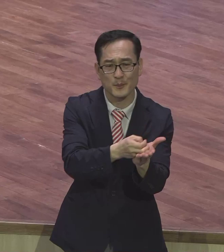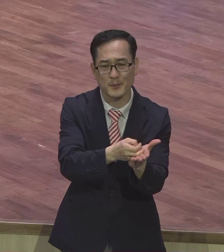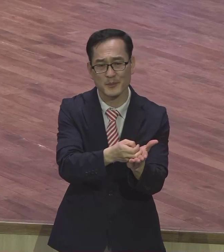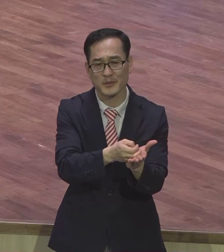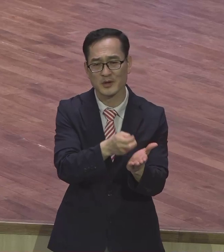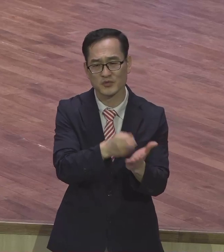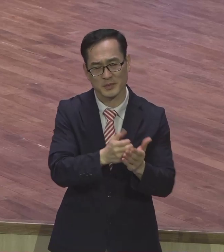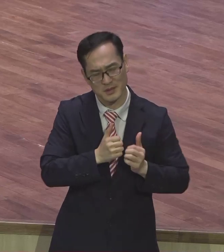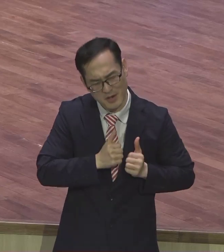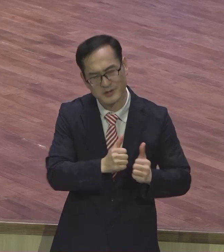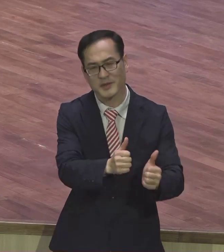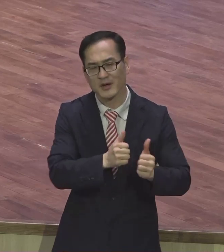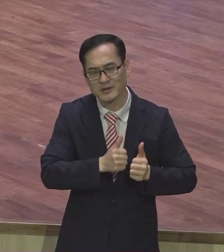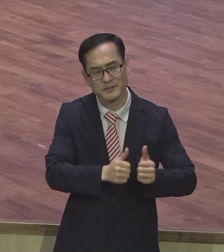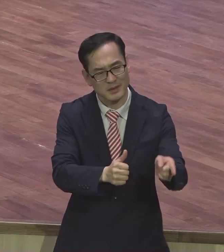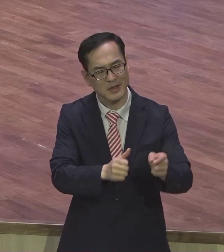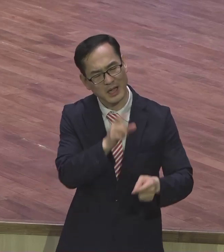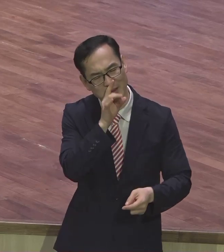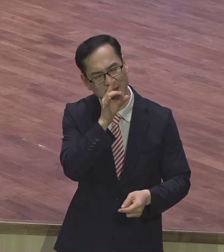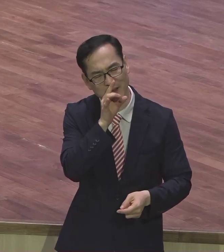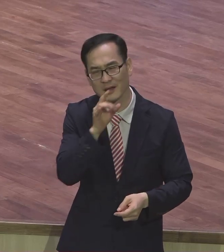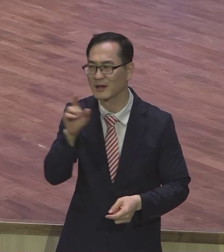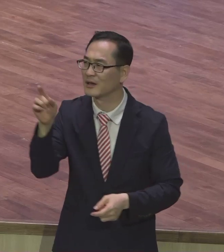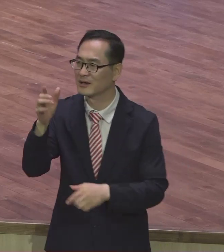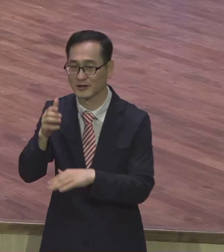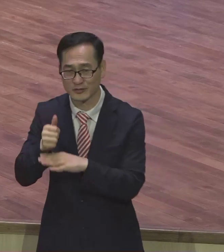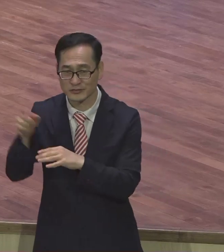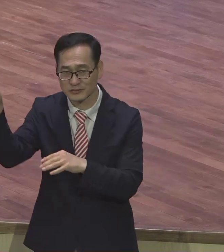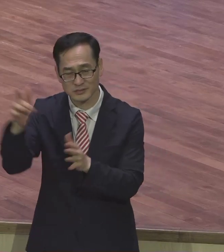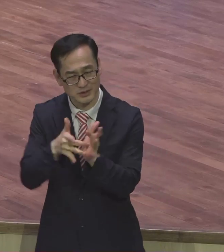지키겠다고 저 자기 의의를 주장해 바울이 너무 잘하니까